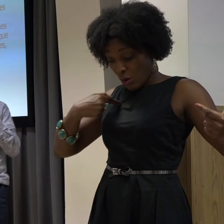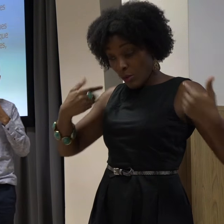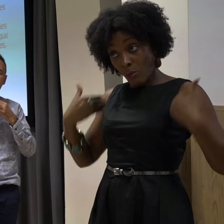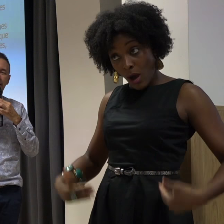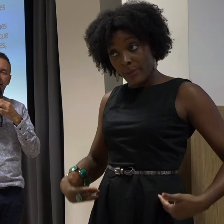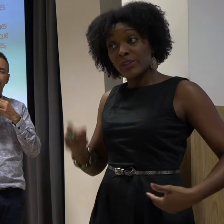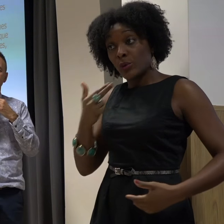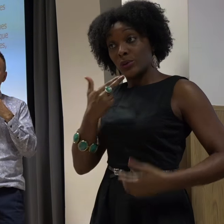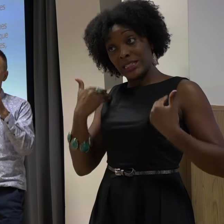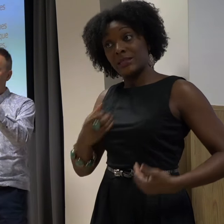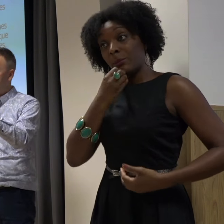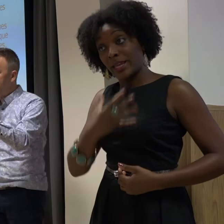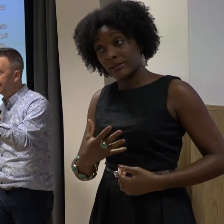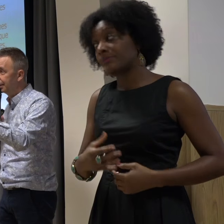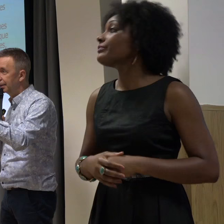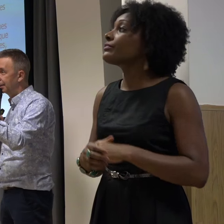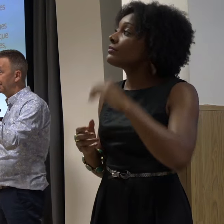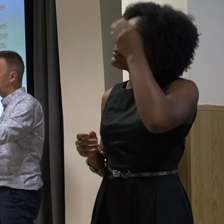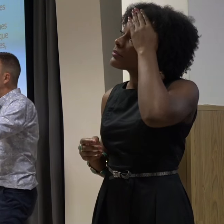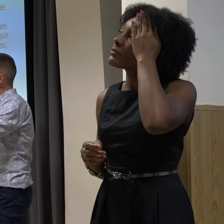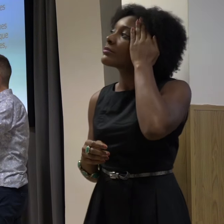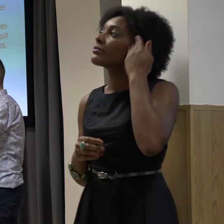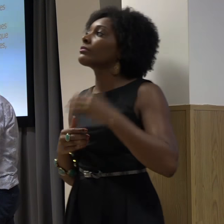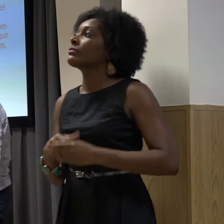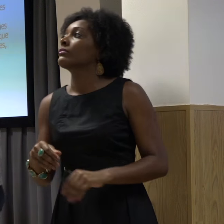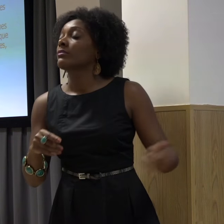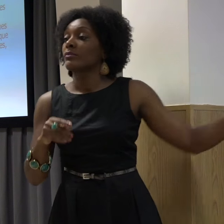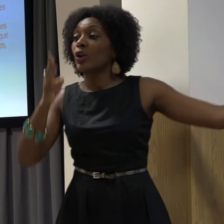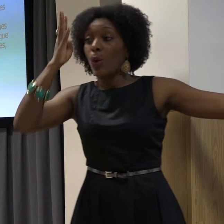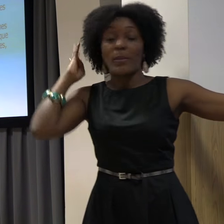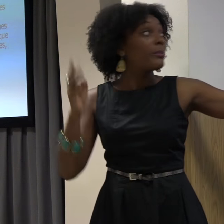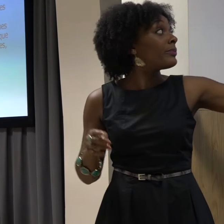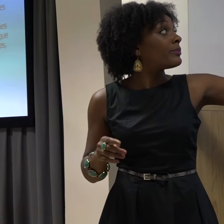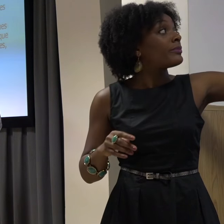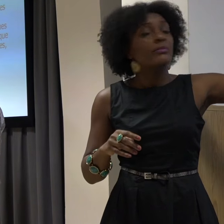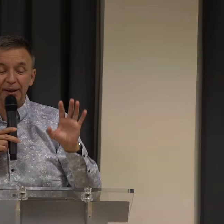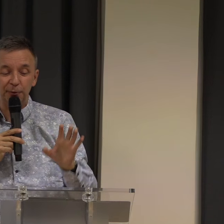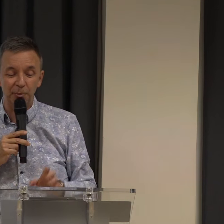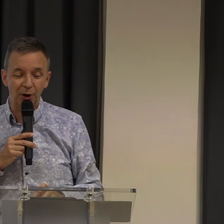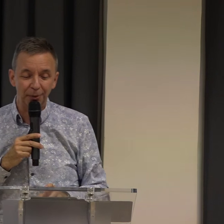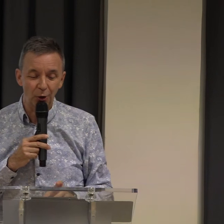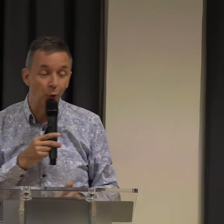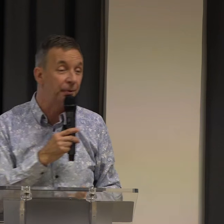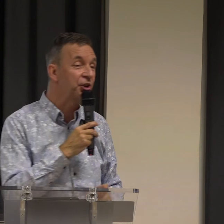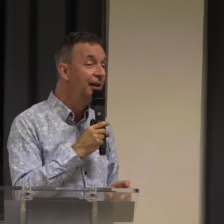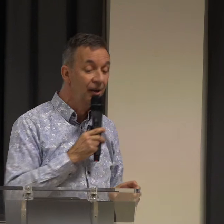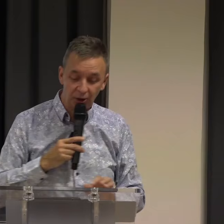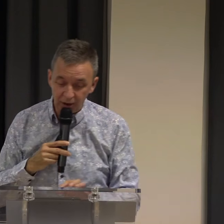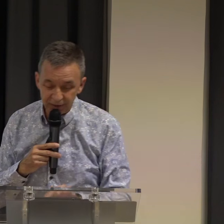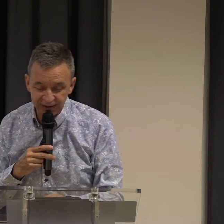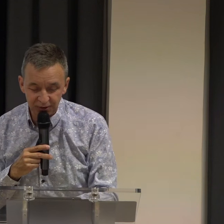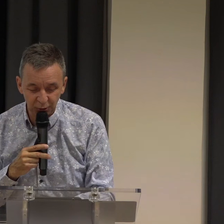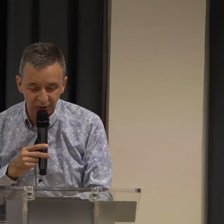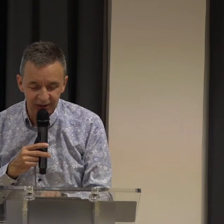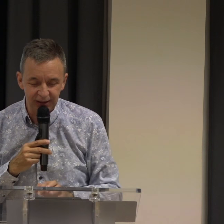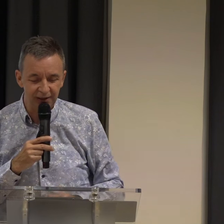13. Il nous parle parce qu'il s'adresse à des chrétiens. Et il dit, ne livrez pas vos membres au péché, comme